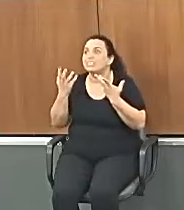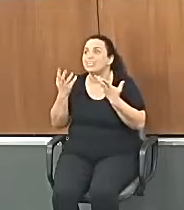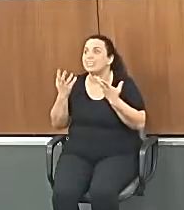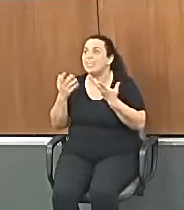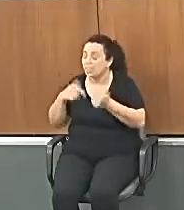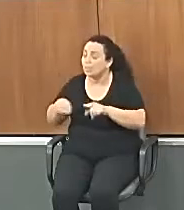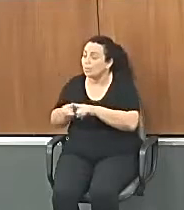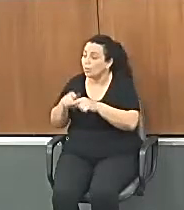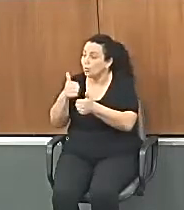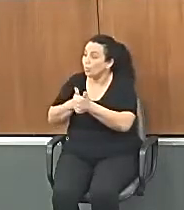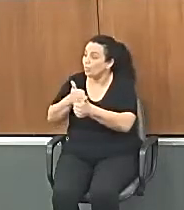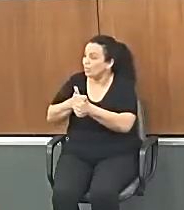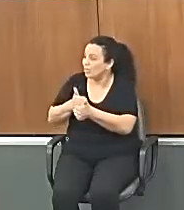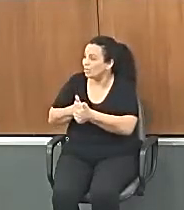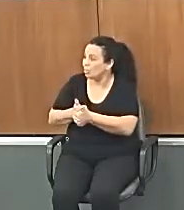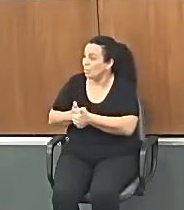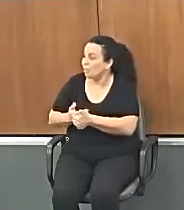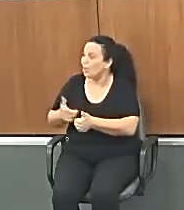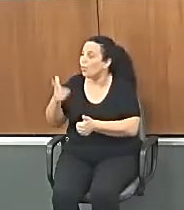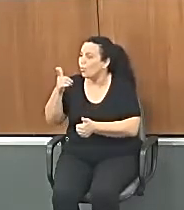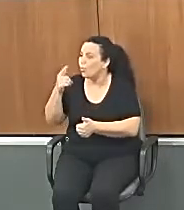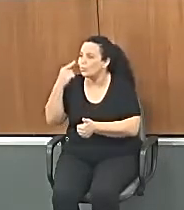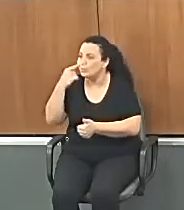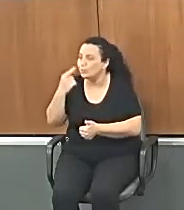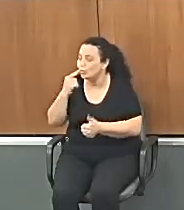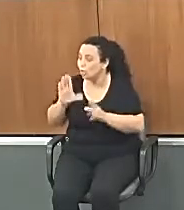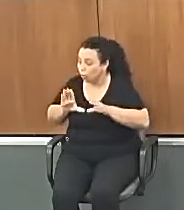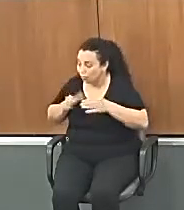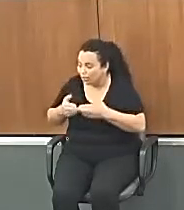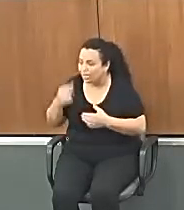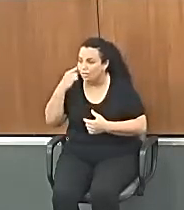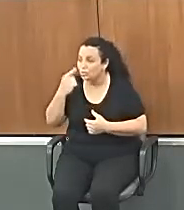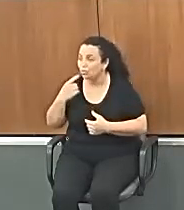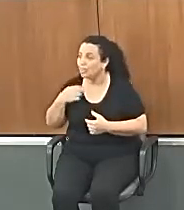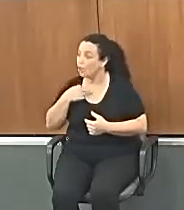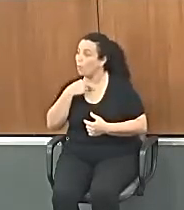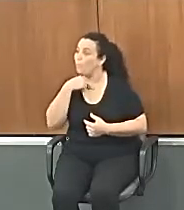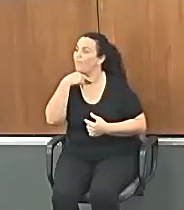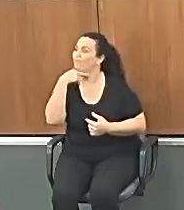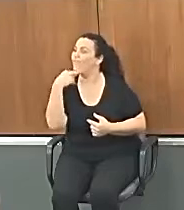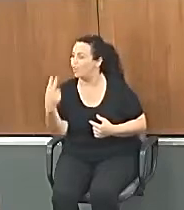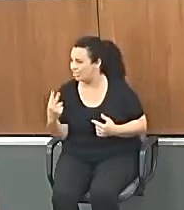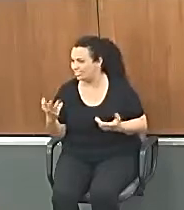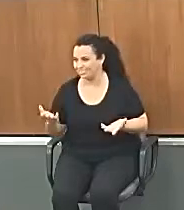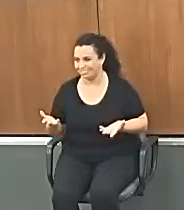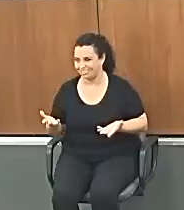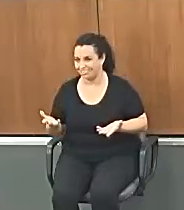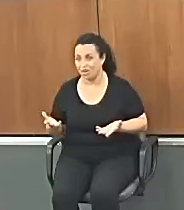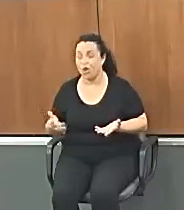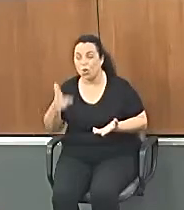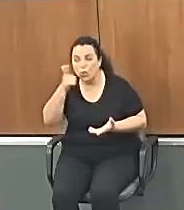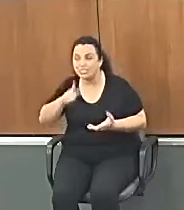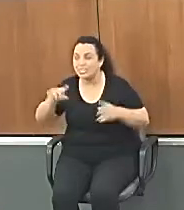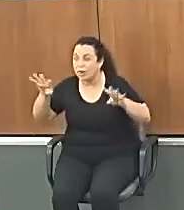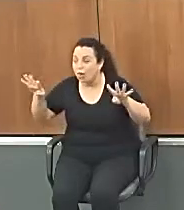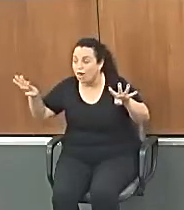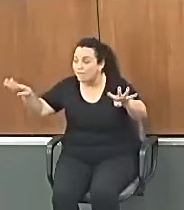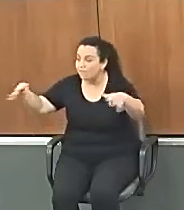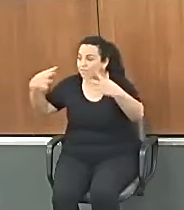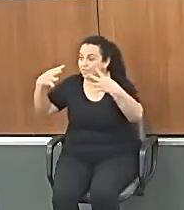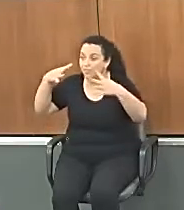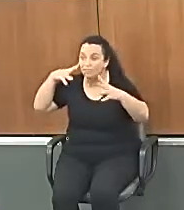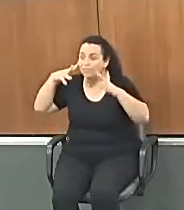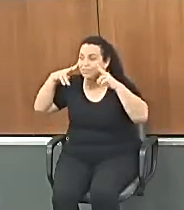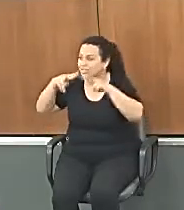para conseguir uma voz consegui um pouco e ser visto a casa é para